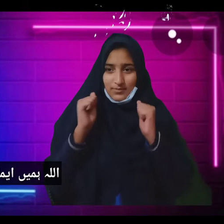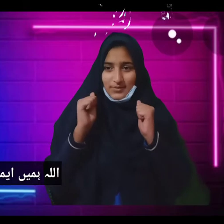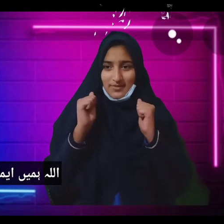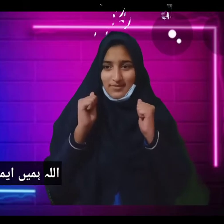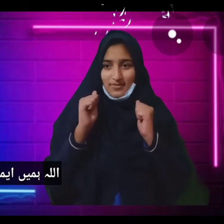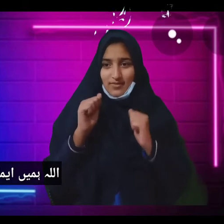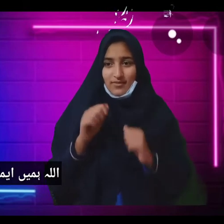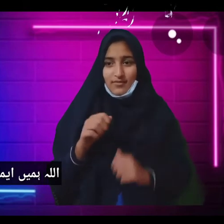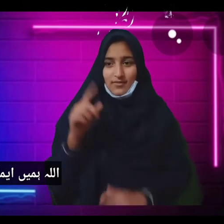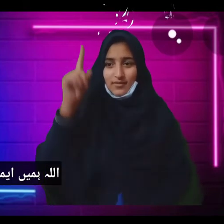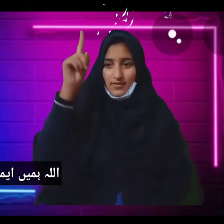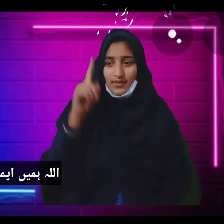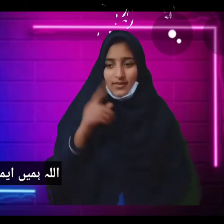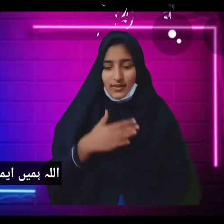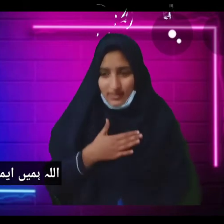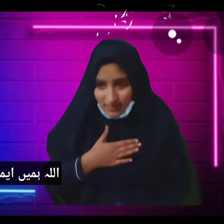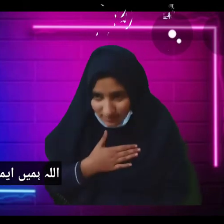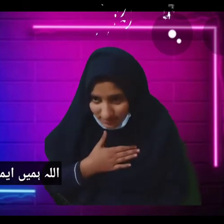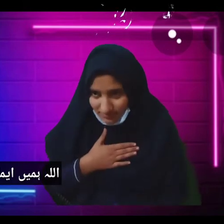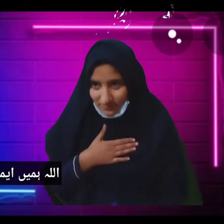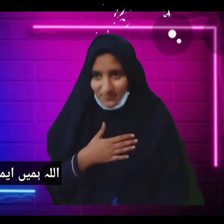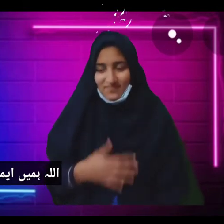मजबूती अता करे।